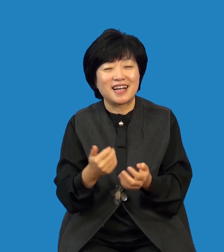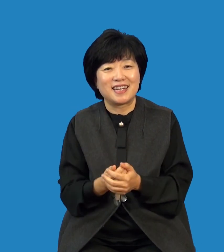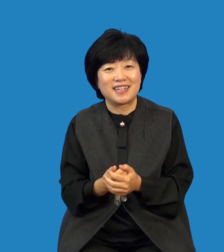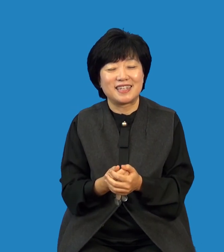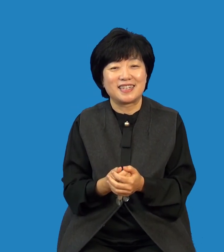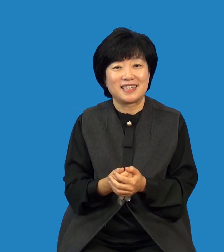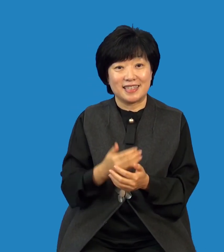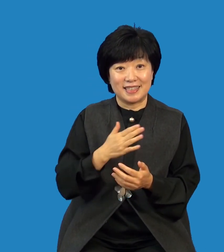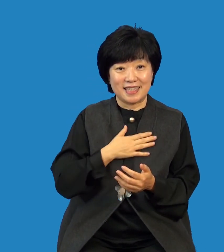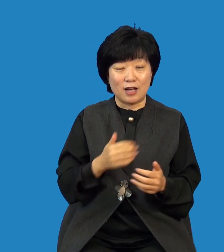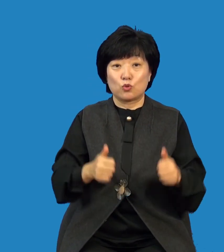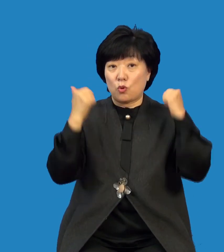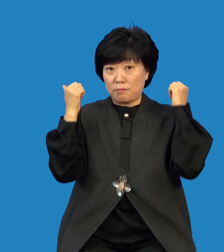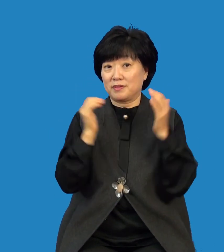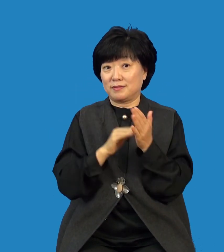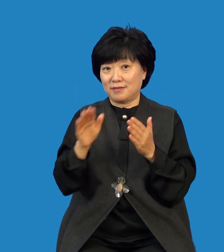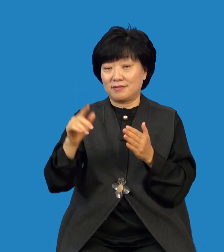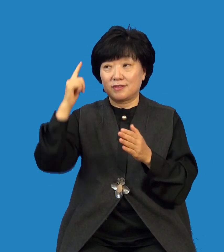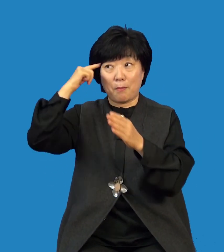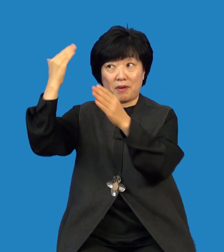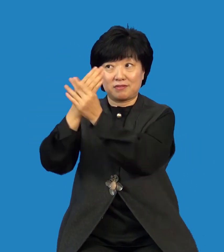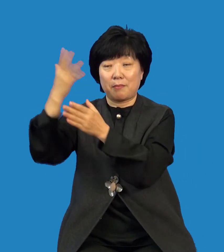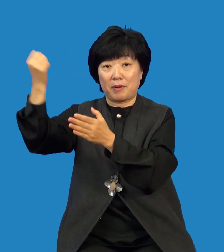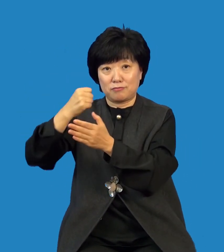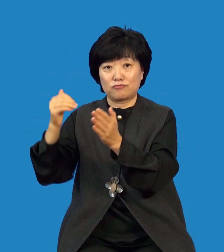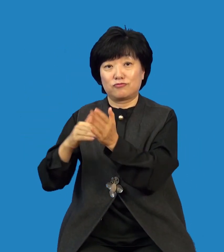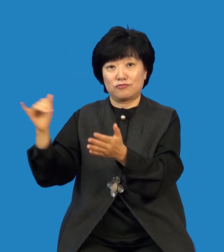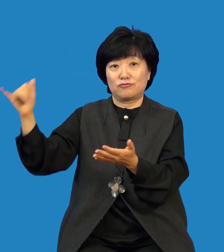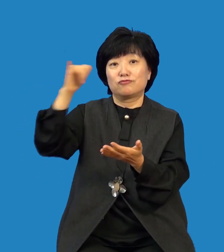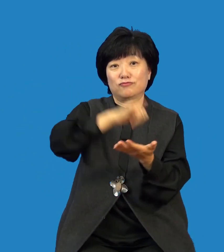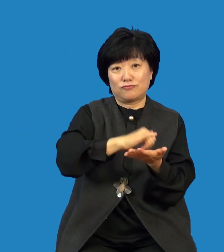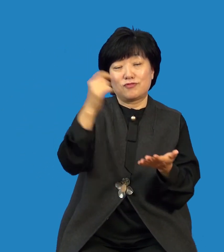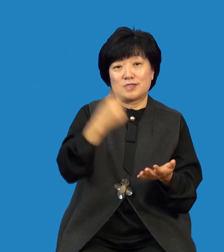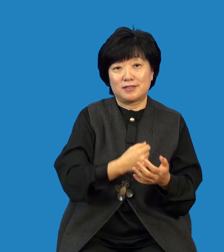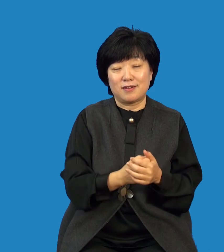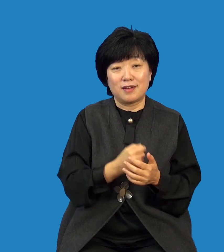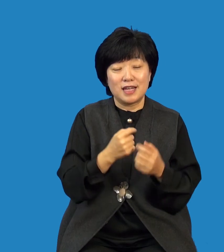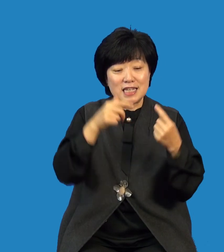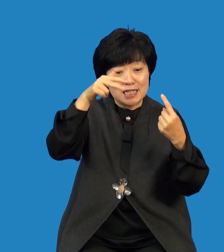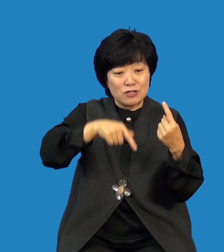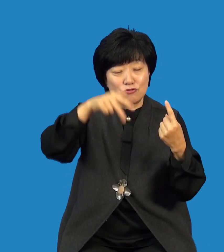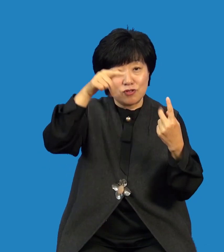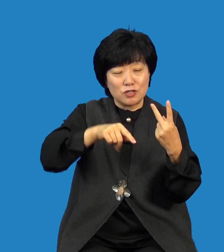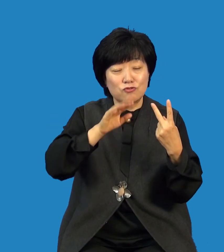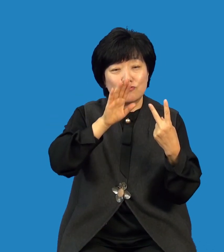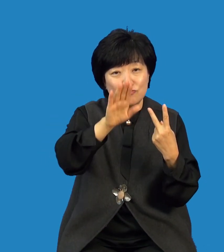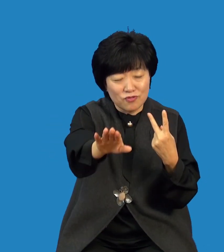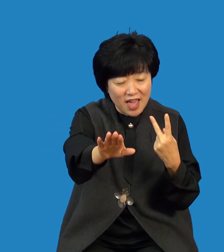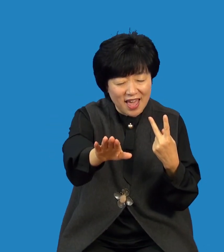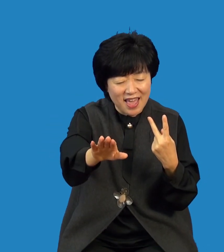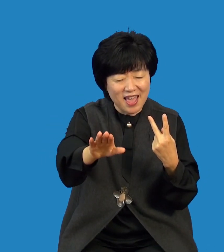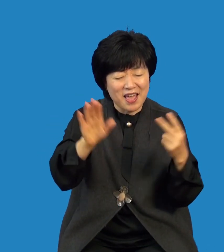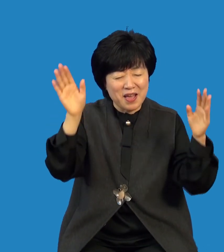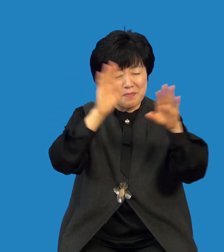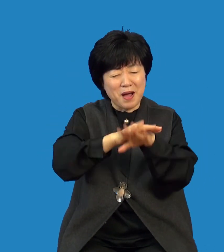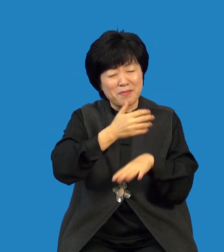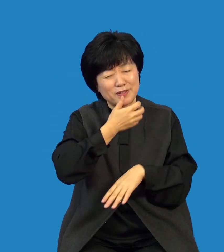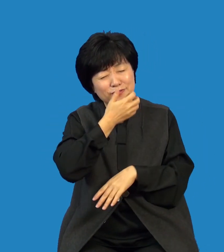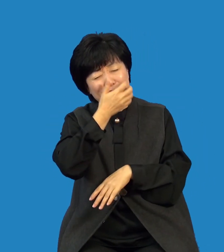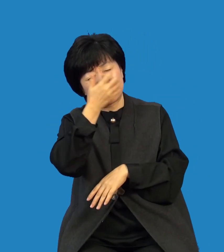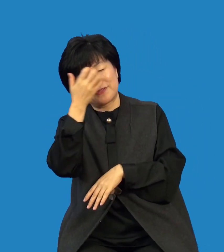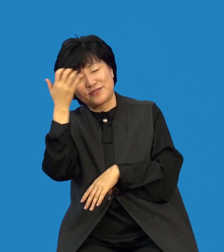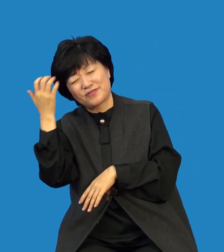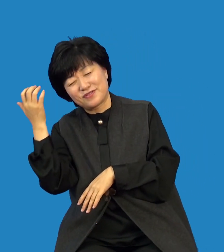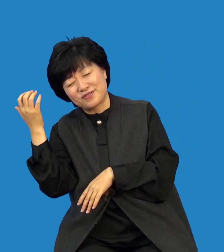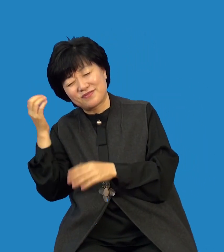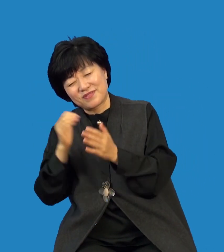어쨌거나 제가 졸업을 했습니다. 그러니까 학위를 하고 돌아왔죠. 그러고 한 1, 2주 있다가요, 제가 밤에 꿈을 꿨어요. 근데 꿈에서 제가 그 문제를